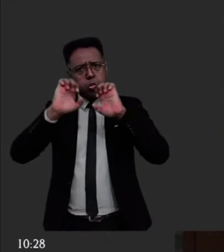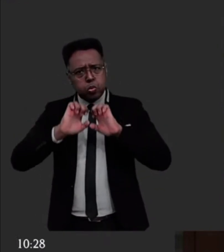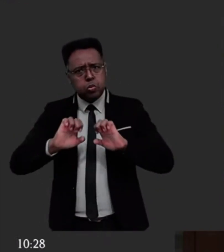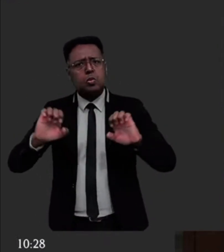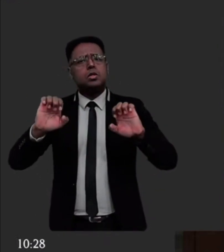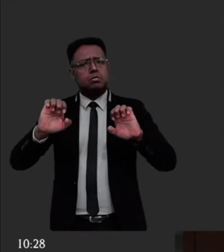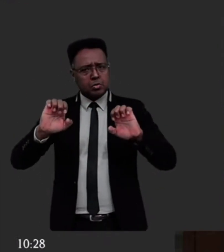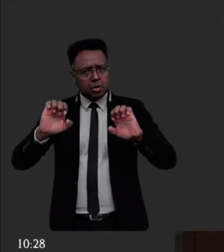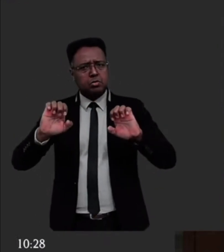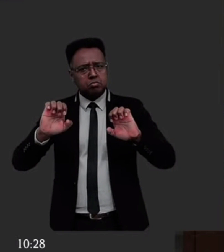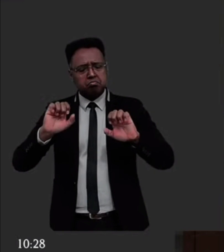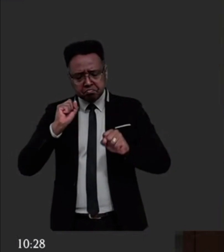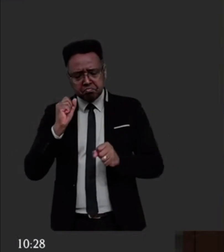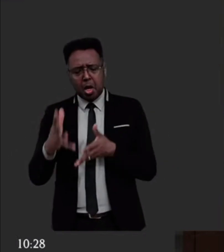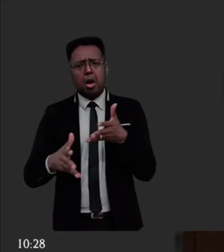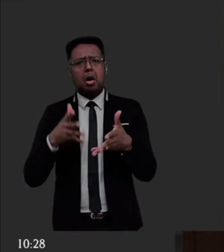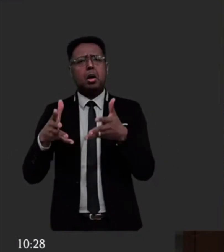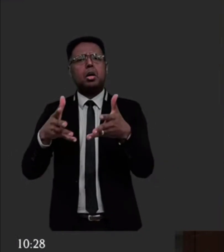também apresenta aqui